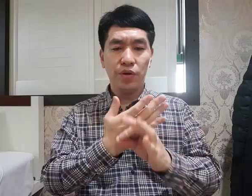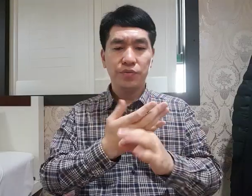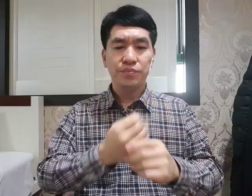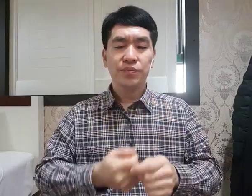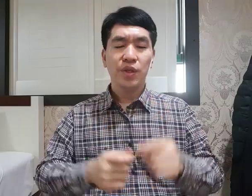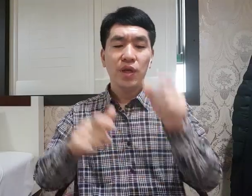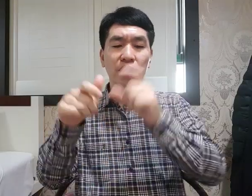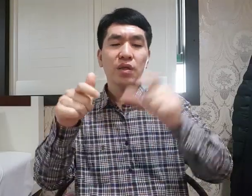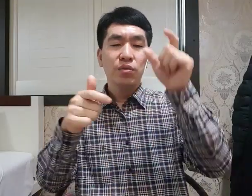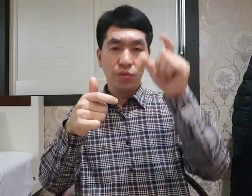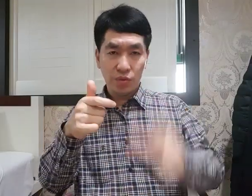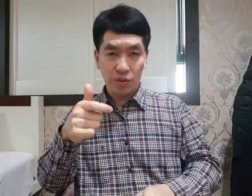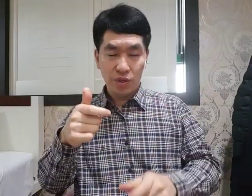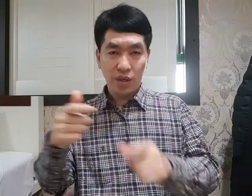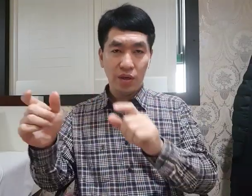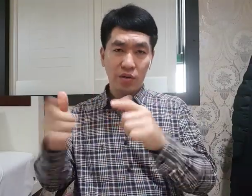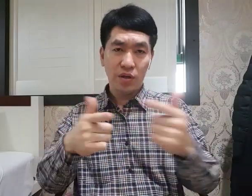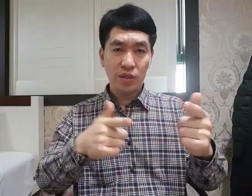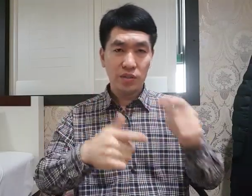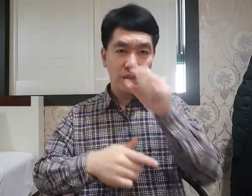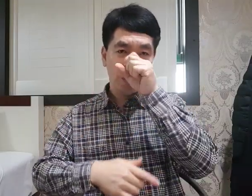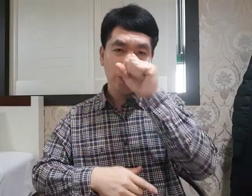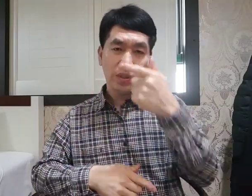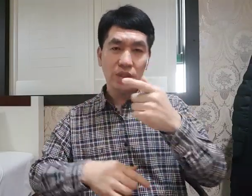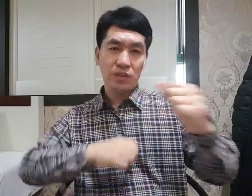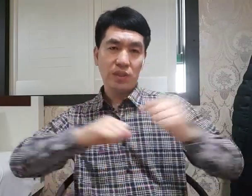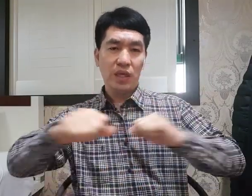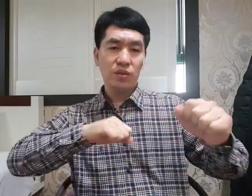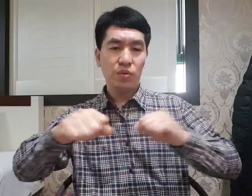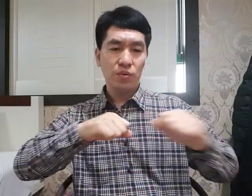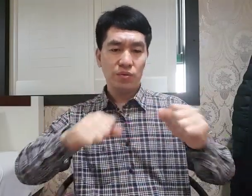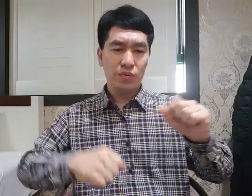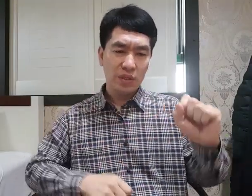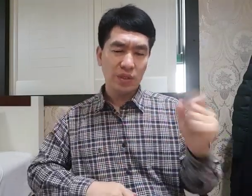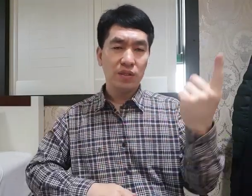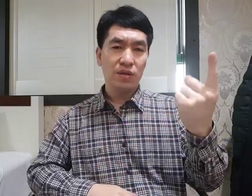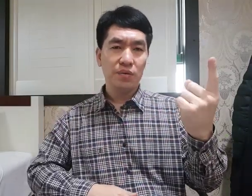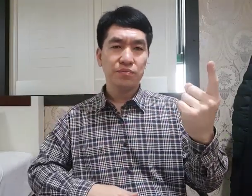보면 기독교인들의 여러 가지 좋지 않은 행동으로 인해서